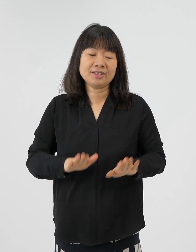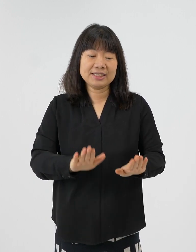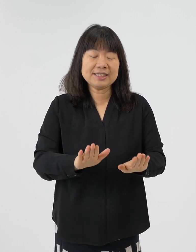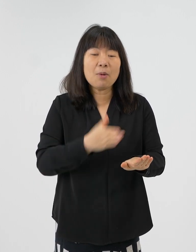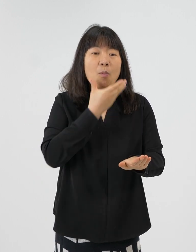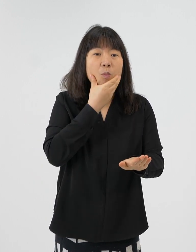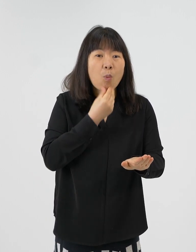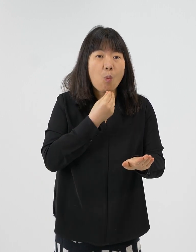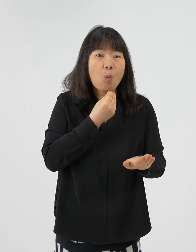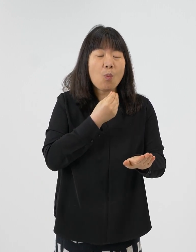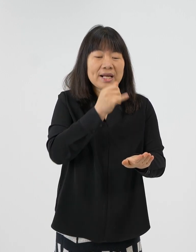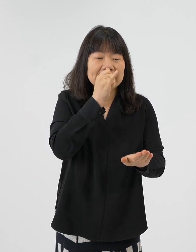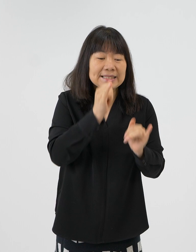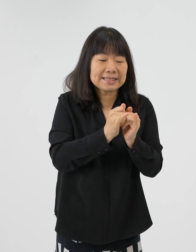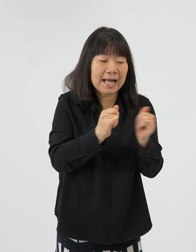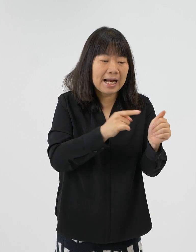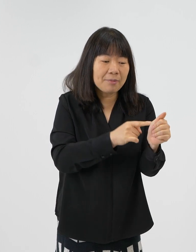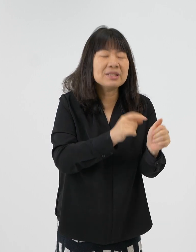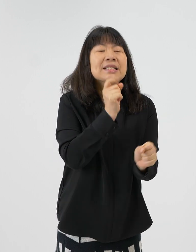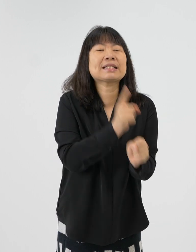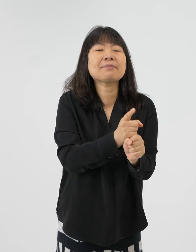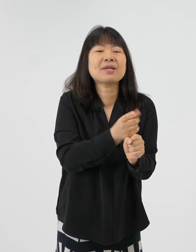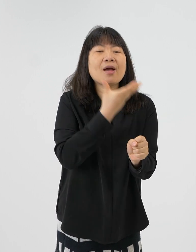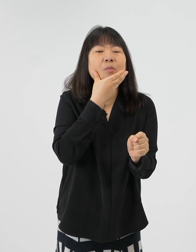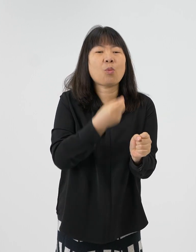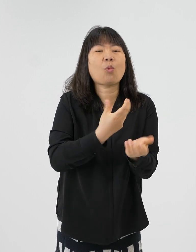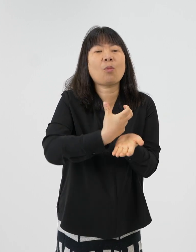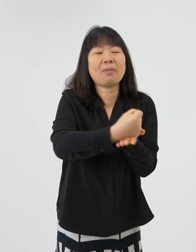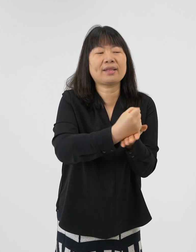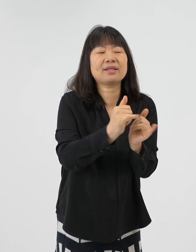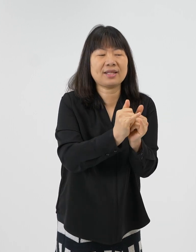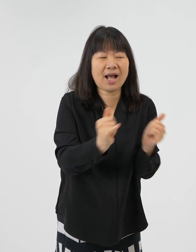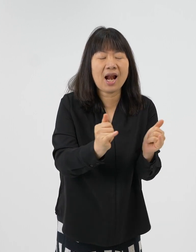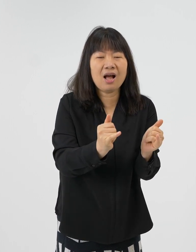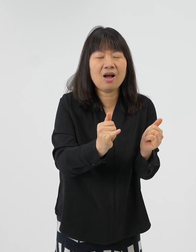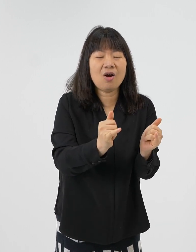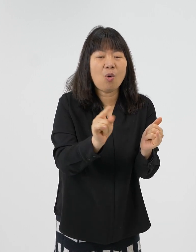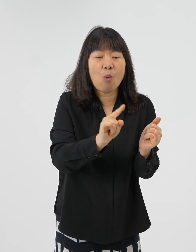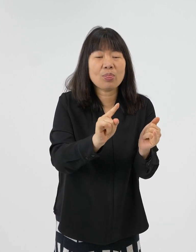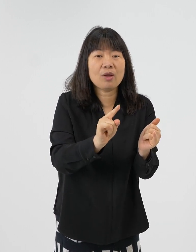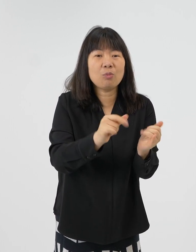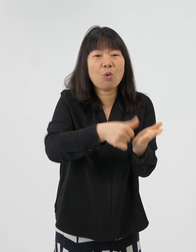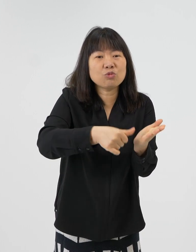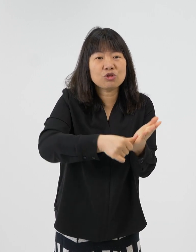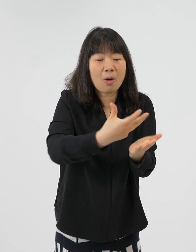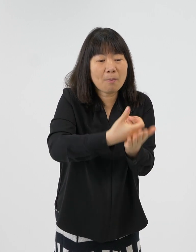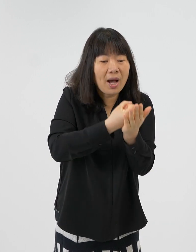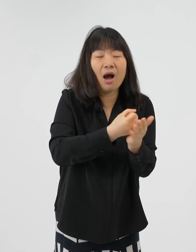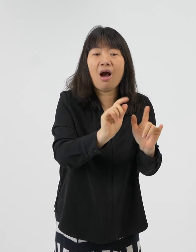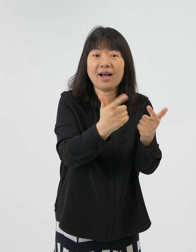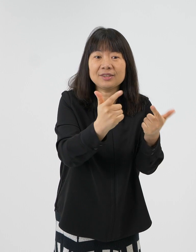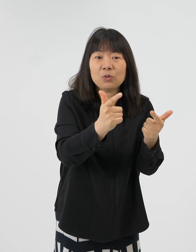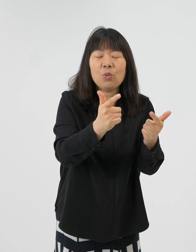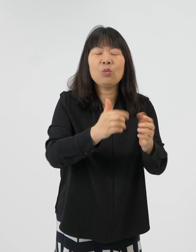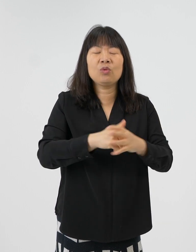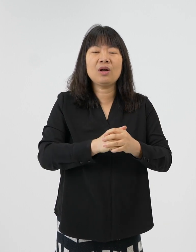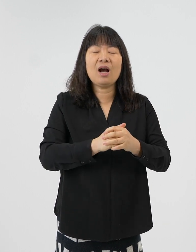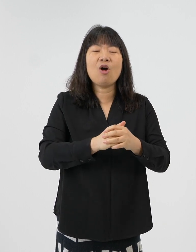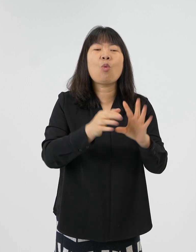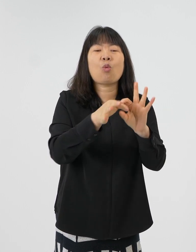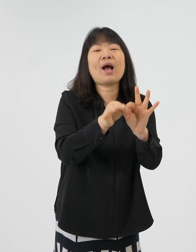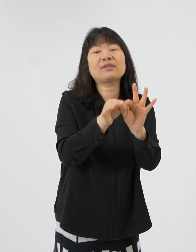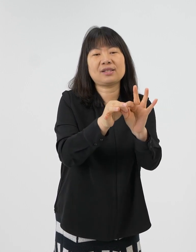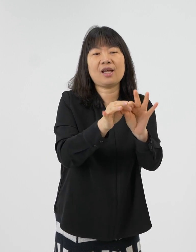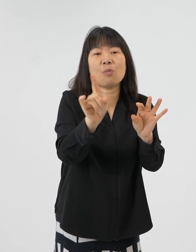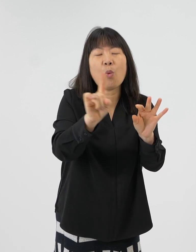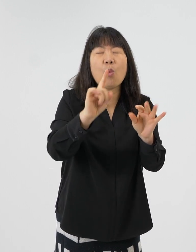말은 이미 복을 받은 사람. 그래서 어떤 관계에 들어와 있는 사람, 다시 말해